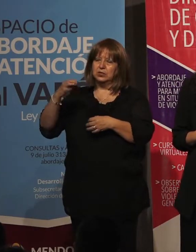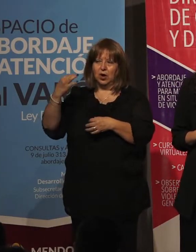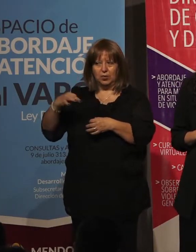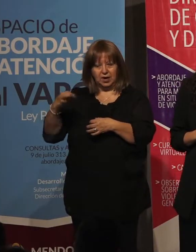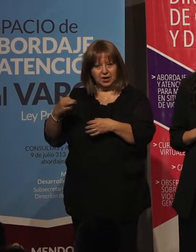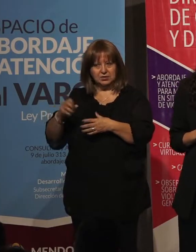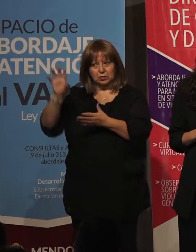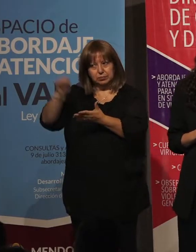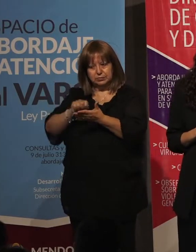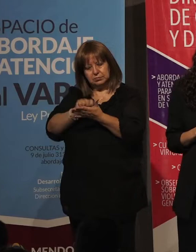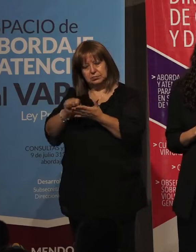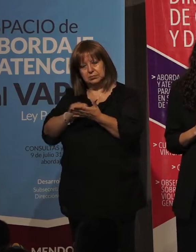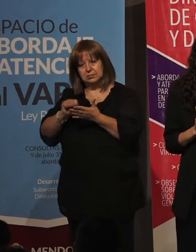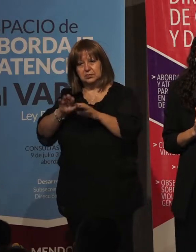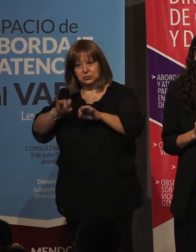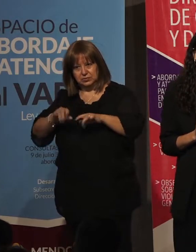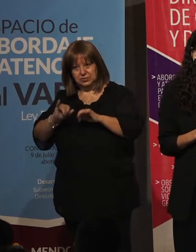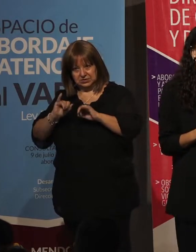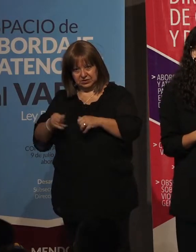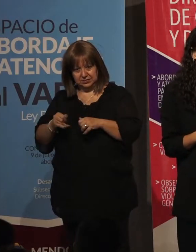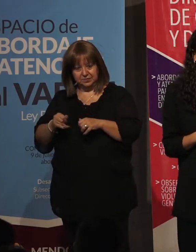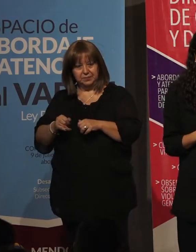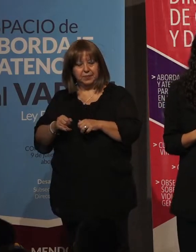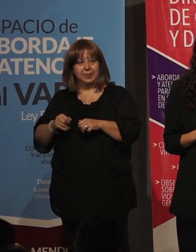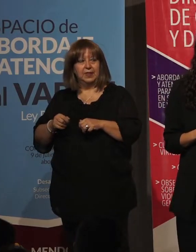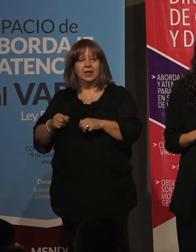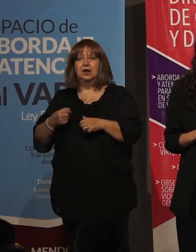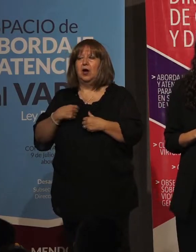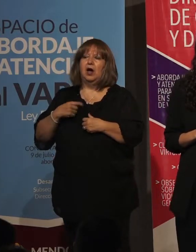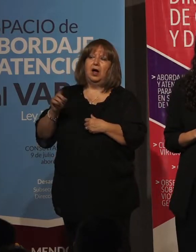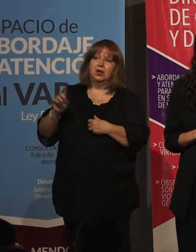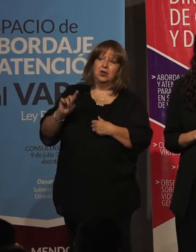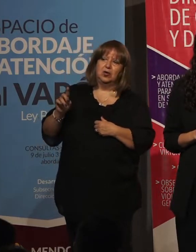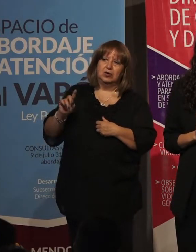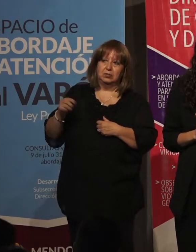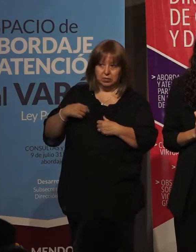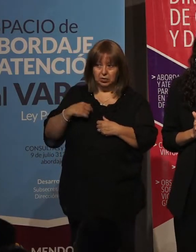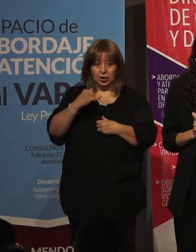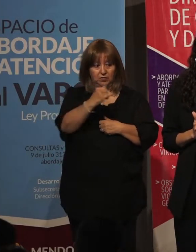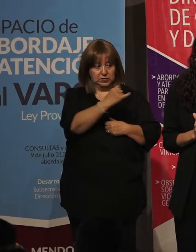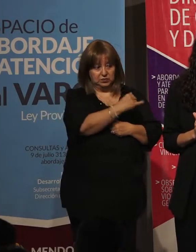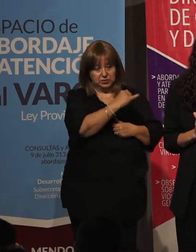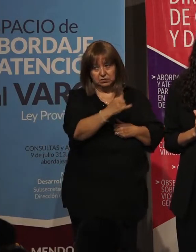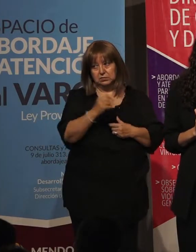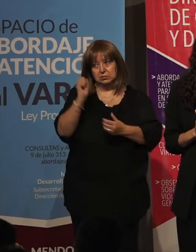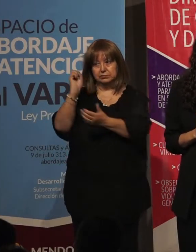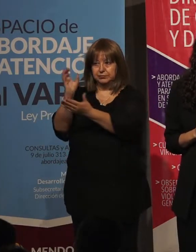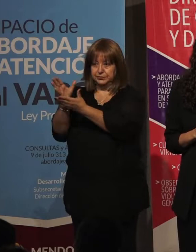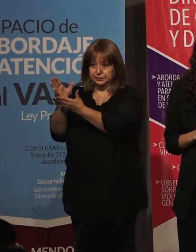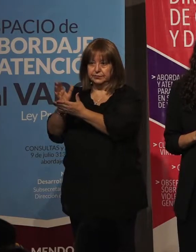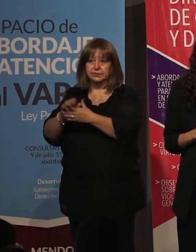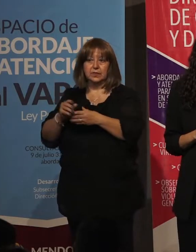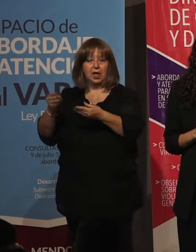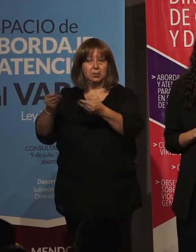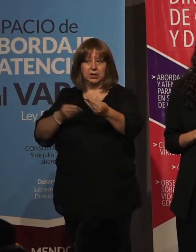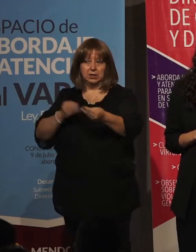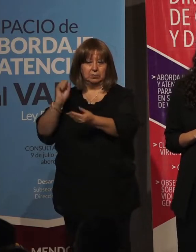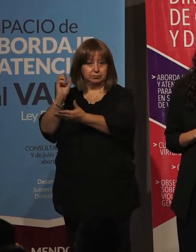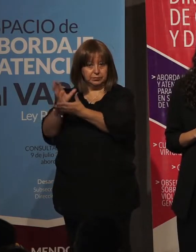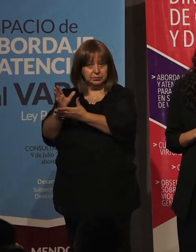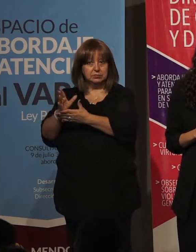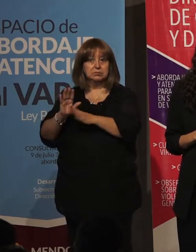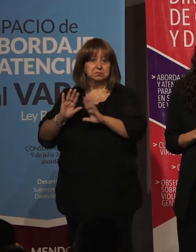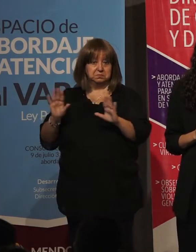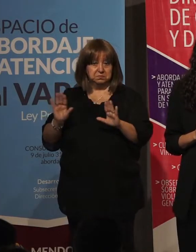denuncias. Entonces, no es que no me toman la denuncia y administrativamente no pasa nada. Si no le toman